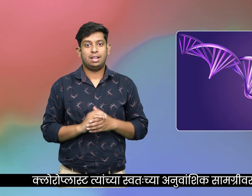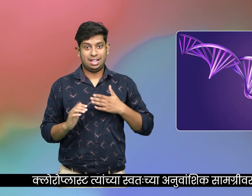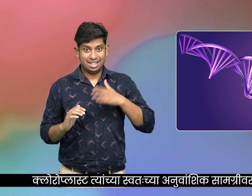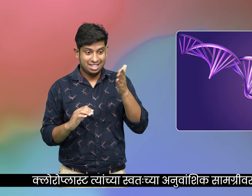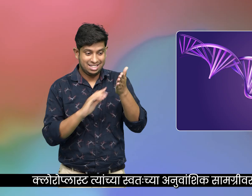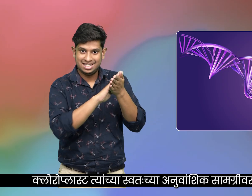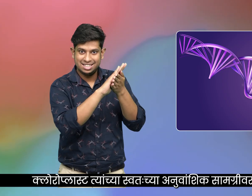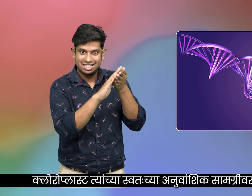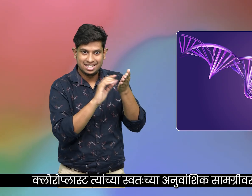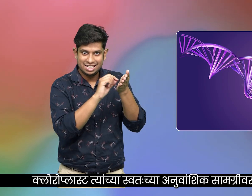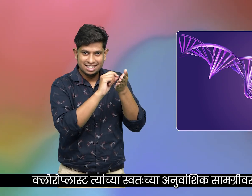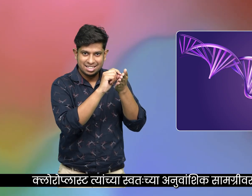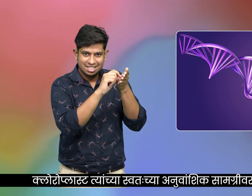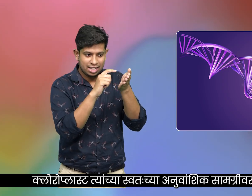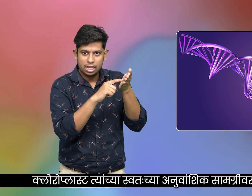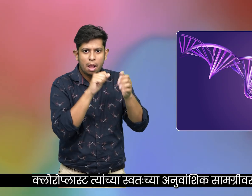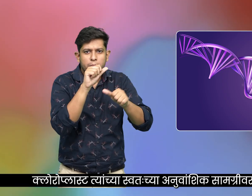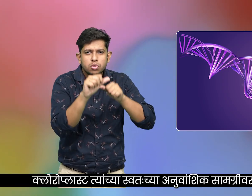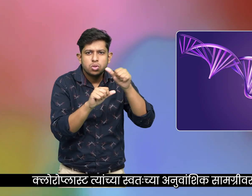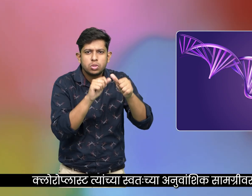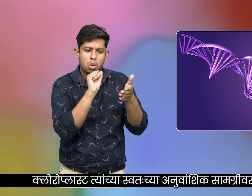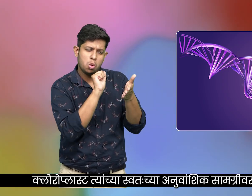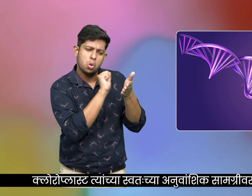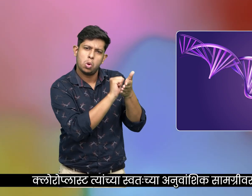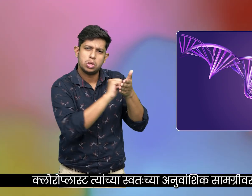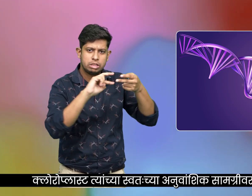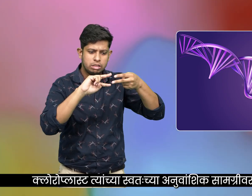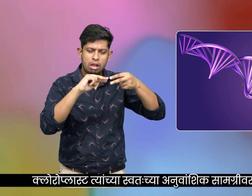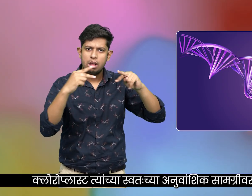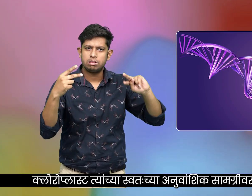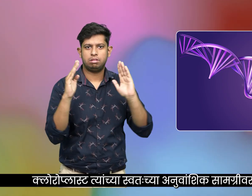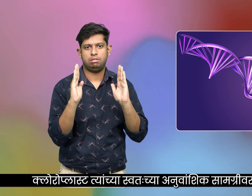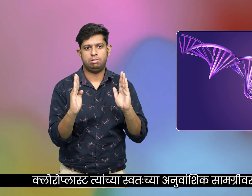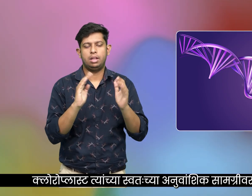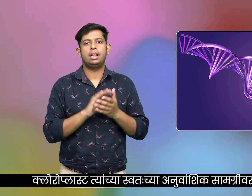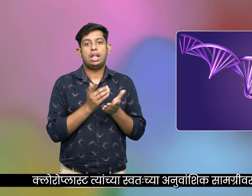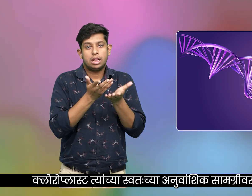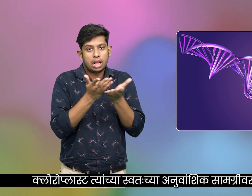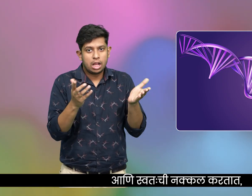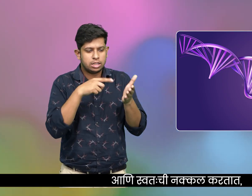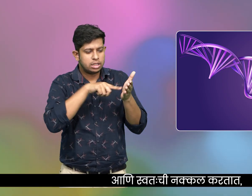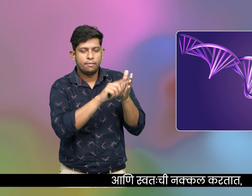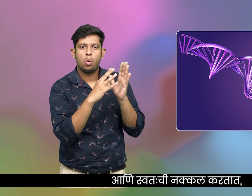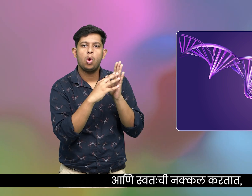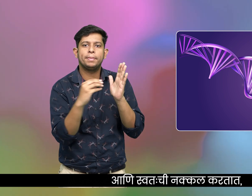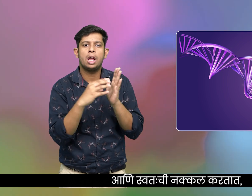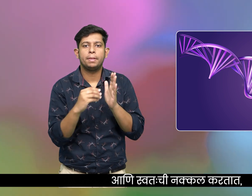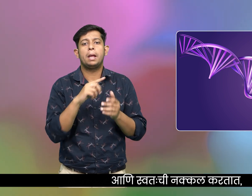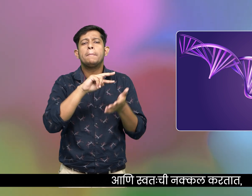दुसरं, क्लोरोप्लास्ट त्यांच्या स्वतःच्या आनुवंशिक सामग्रीवर प्रक्रिया करतात आणि स्वतःची